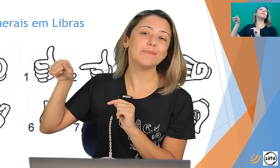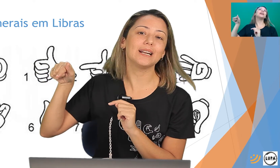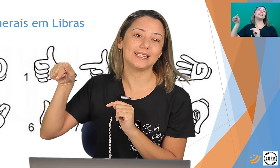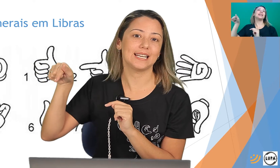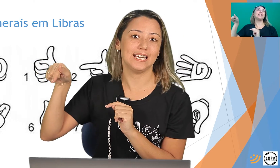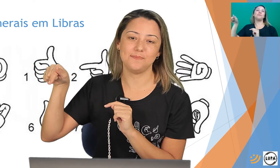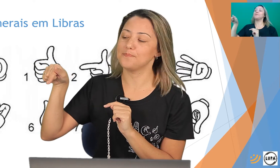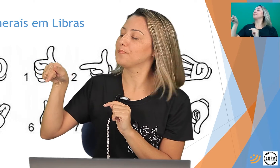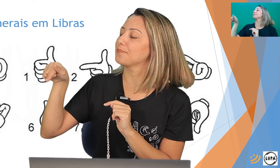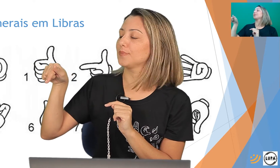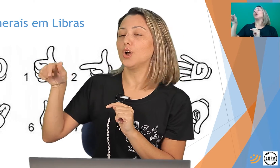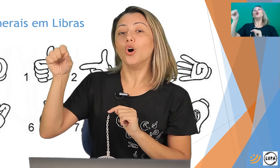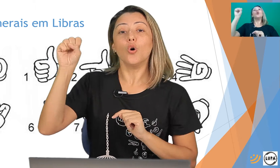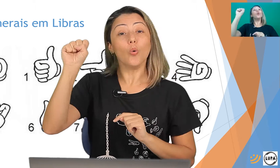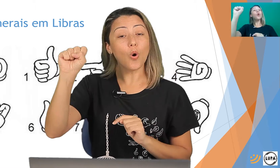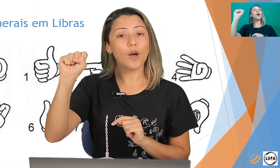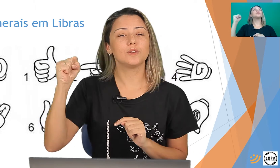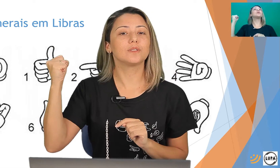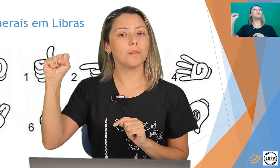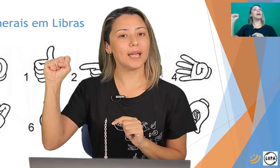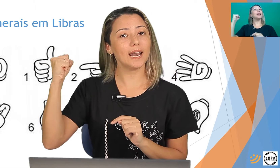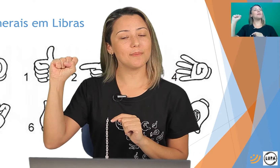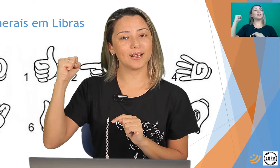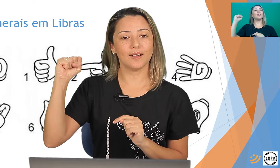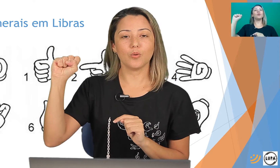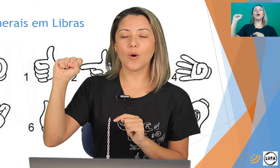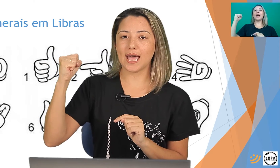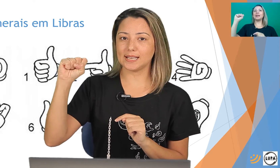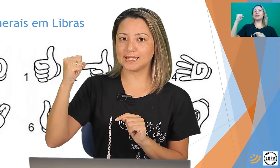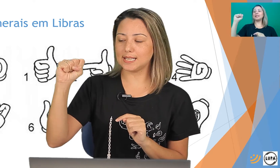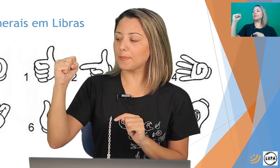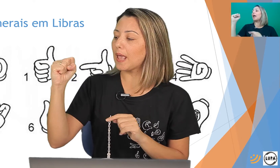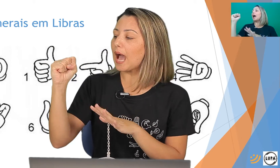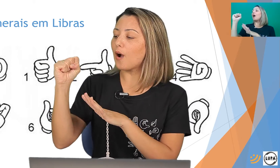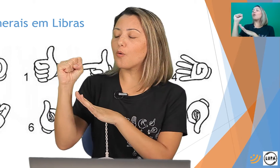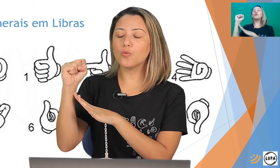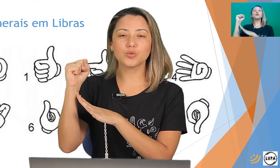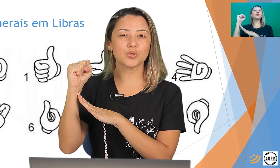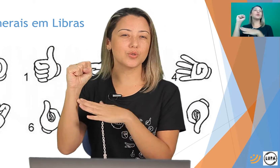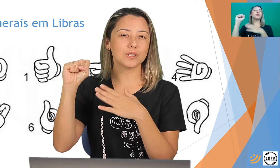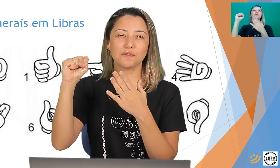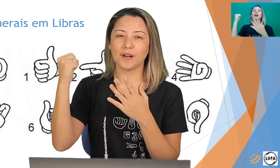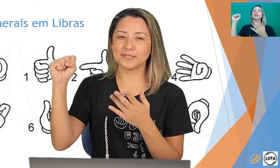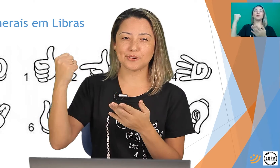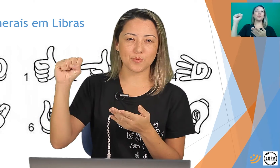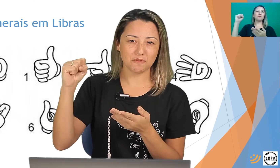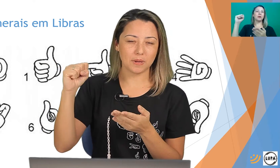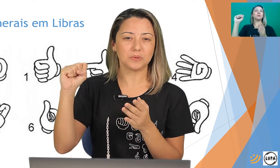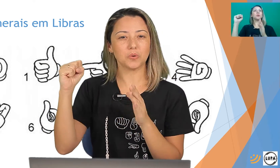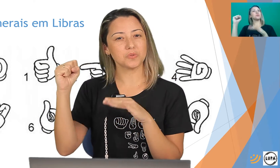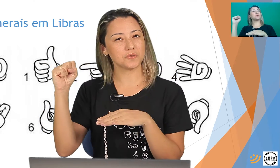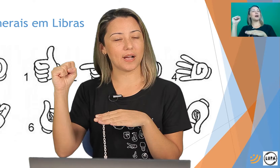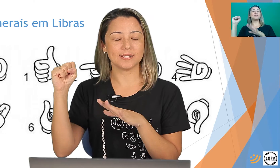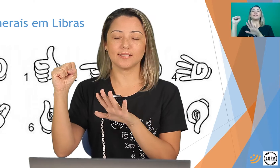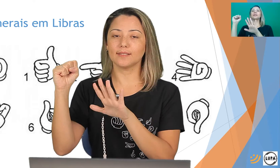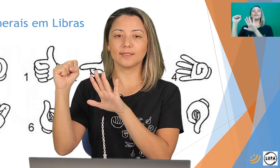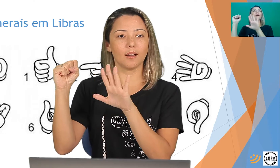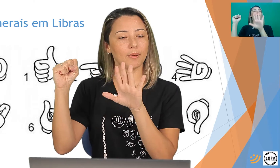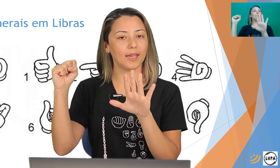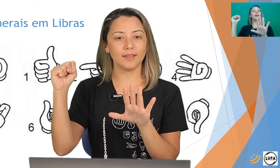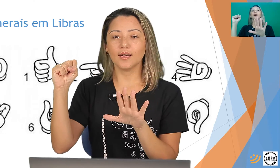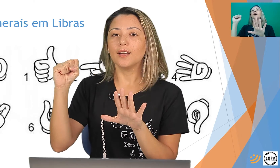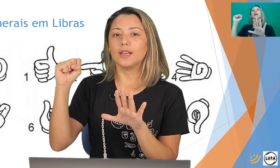7, ele lembra a letra Q. O 8 também lembra o S. Alguns surdos não fazem com movimento, alguns